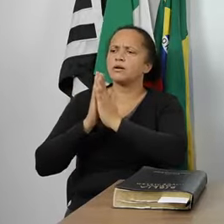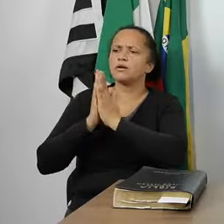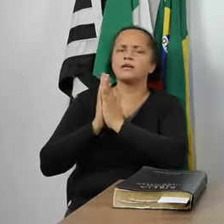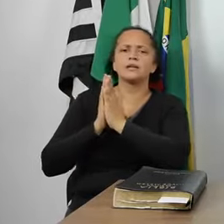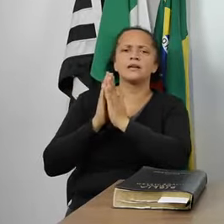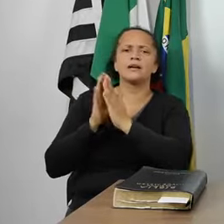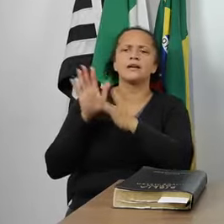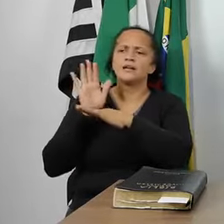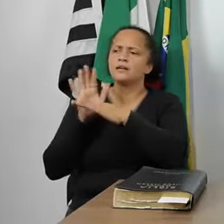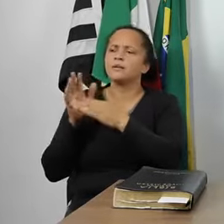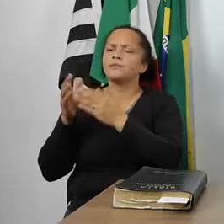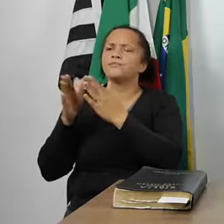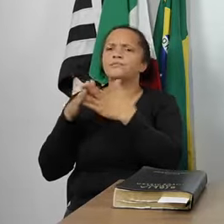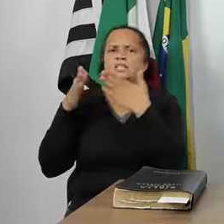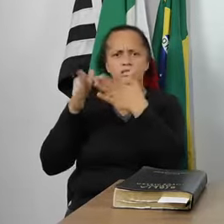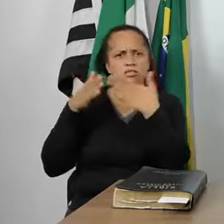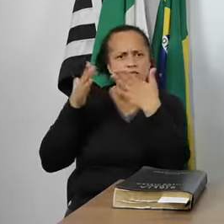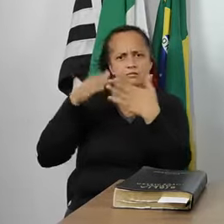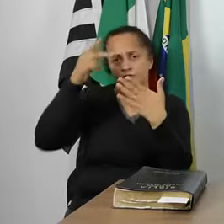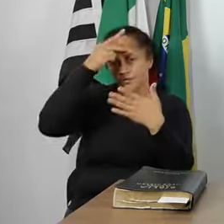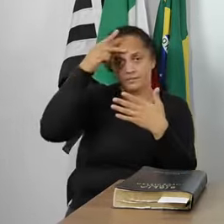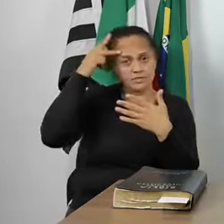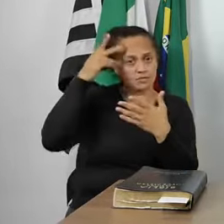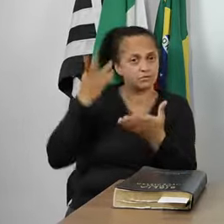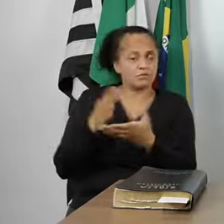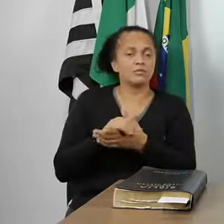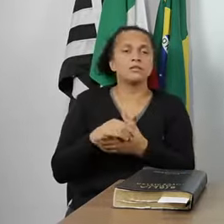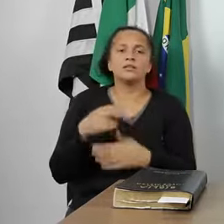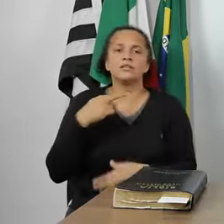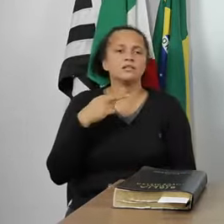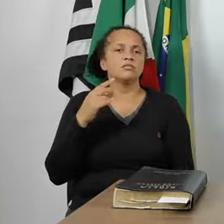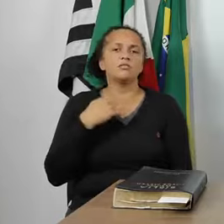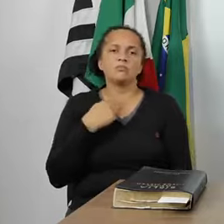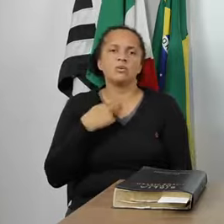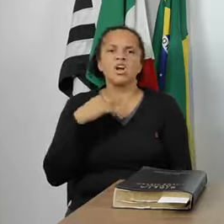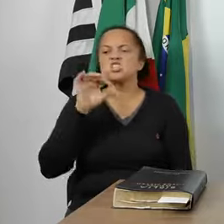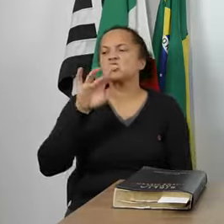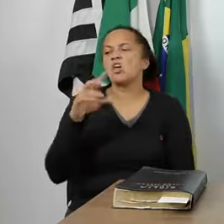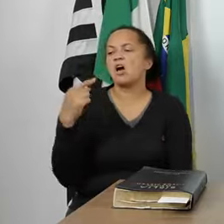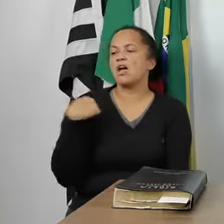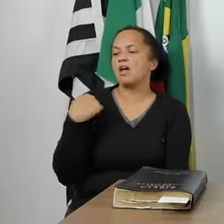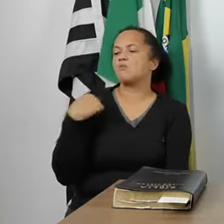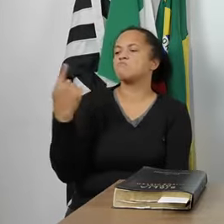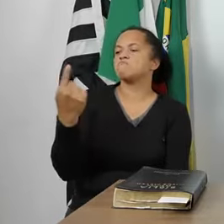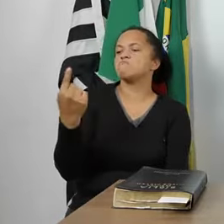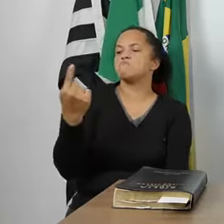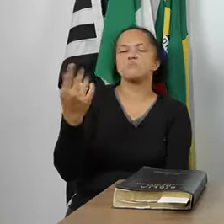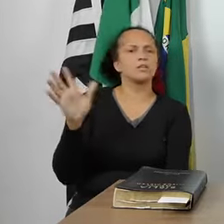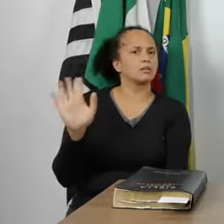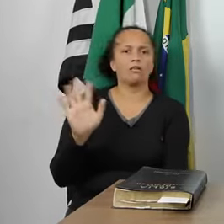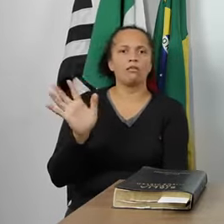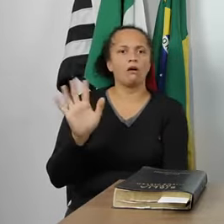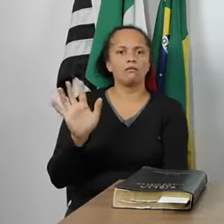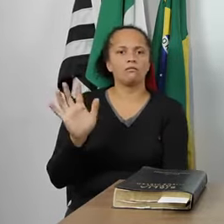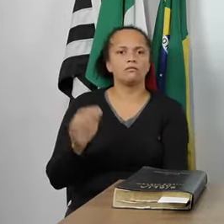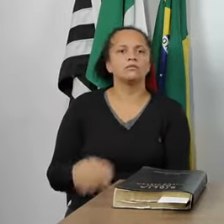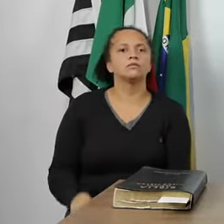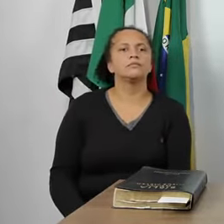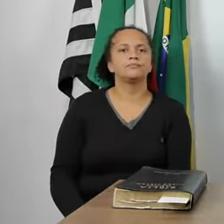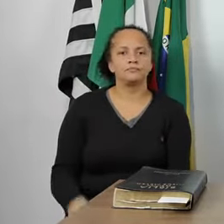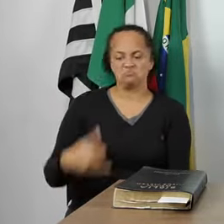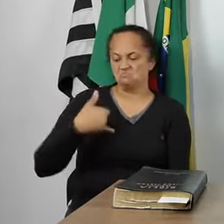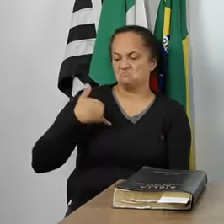nossos problemas e ficamos vivendo uma vida egoísta. A oração de intercessão, um dos